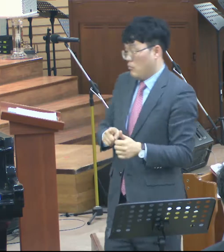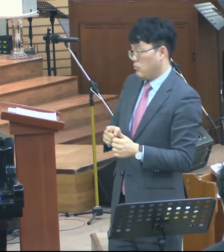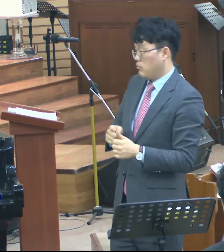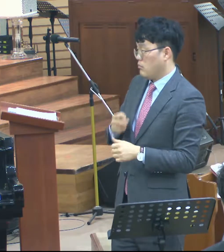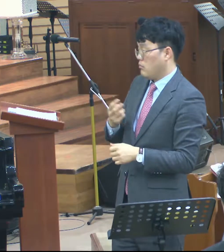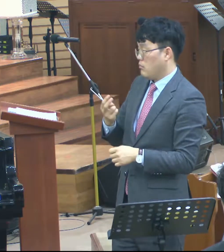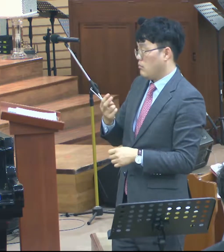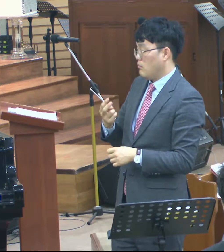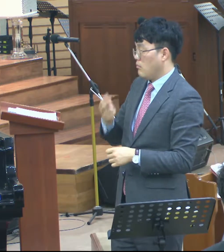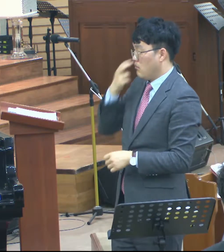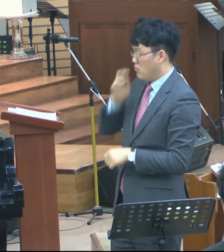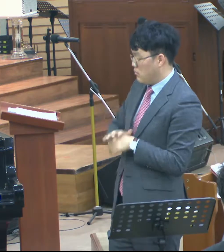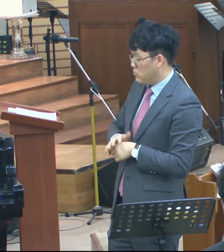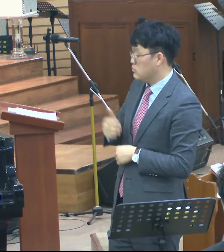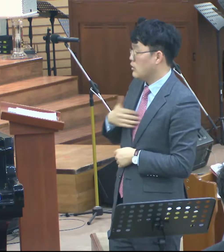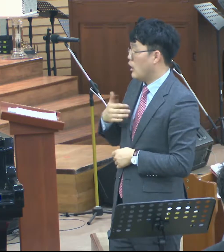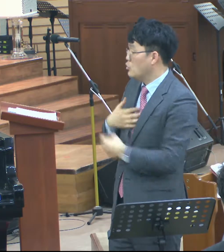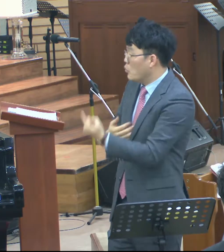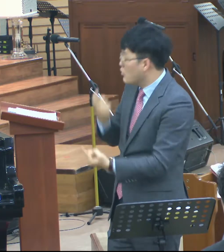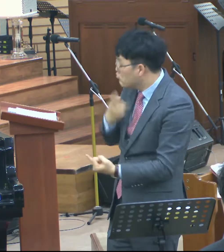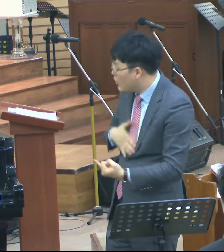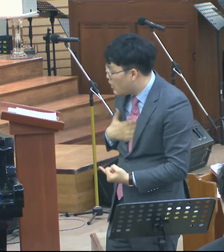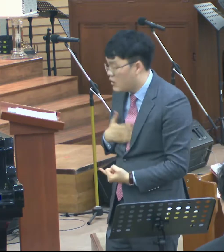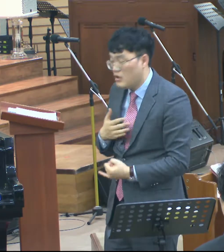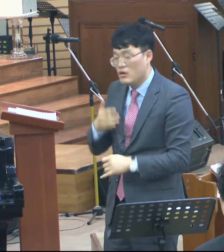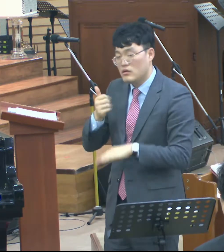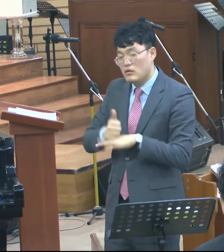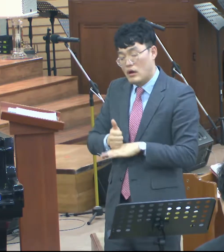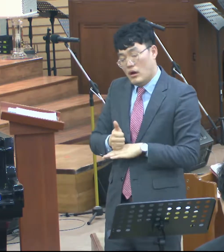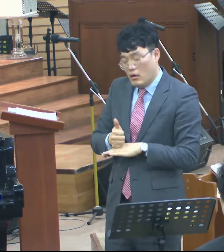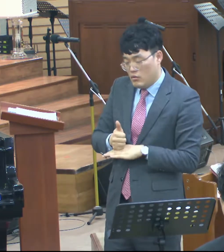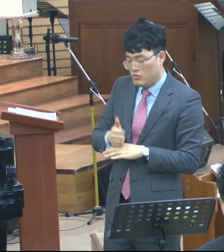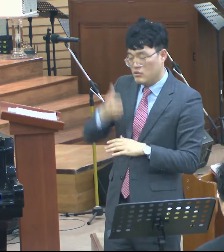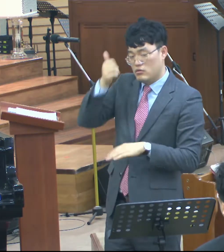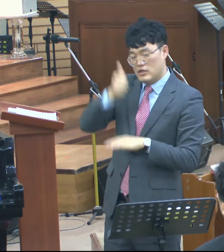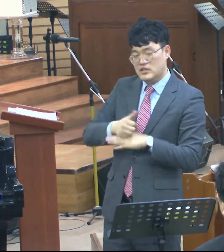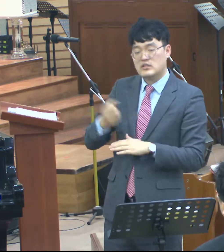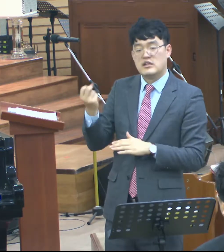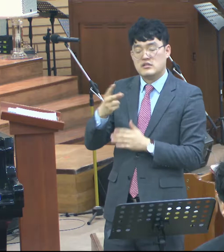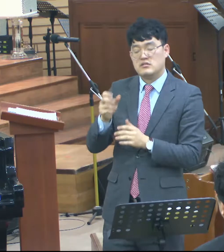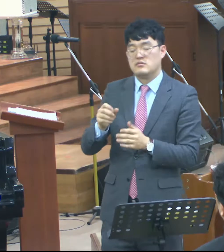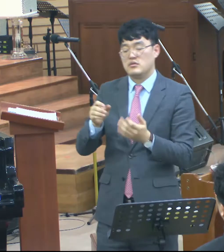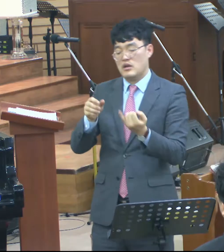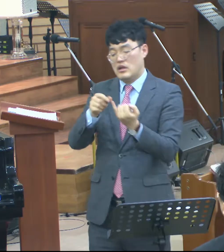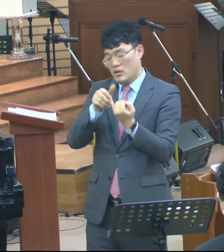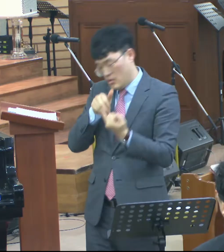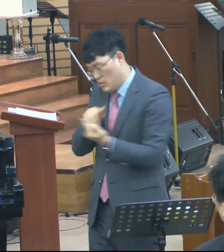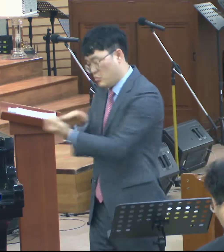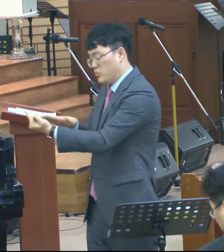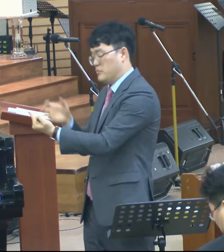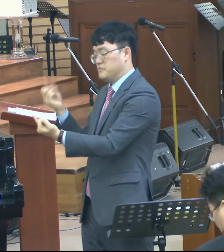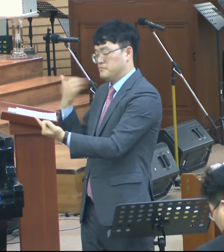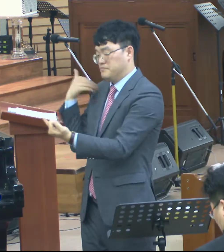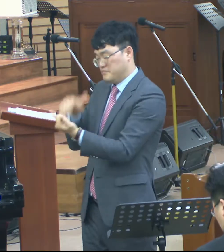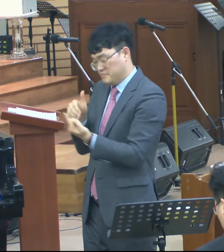하마터면 큰일 날 뻔했다고. 그래갖고 집으로 여자가 들어오는 거예요. 아브라함이 신앙이 좋은 사람입니까? 안 좋은